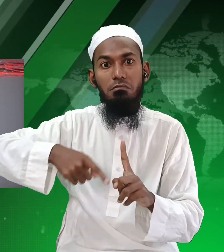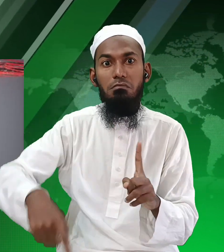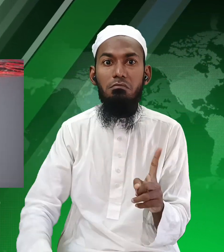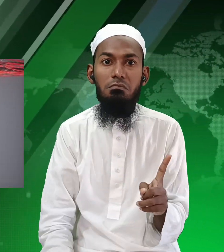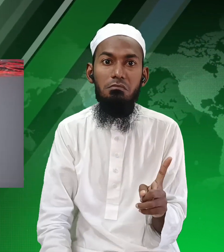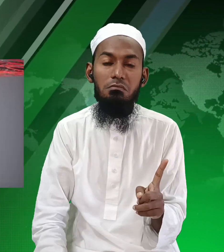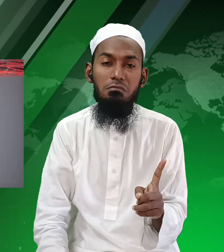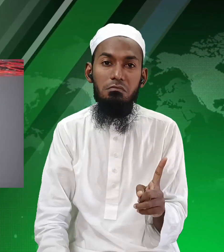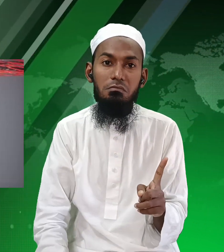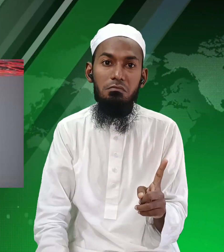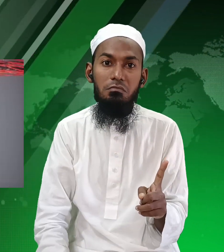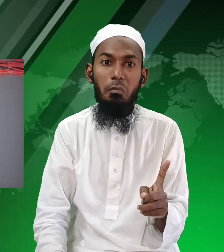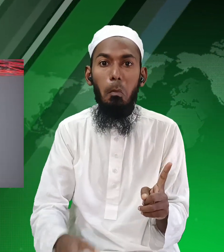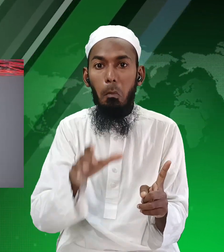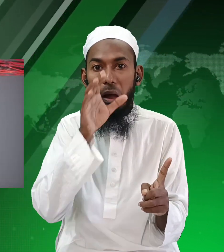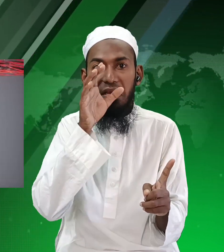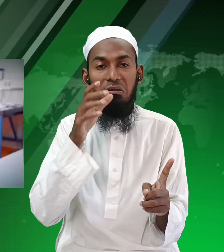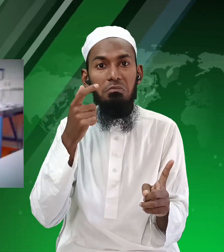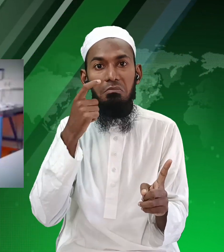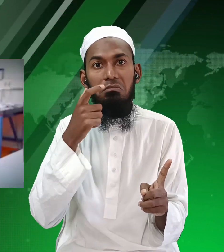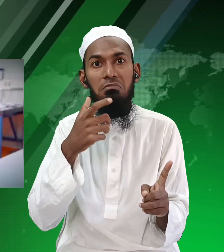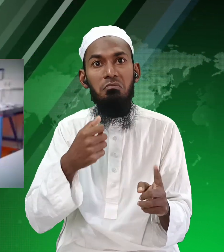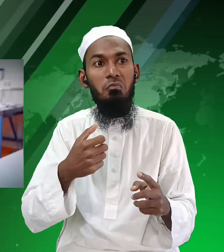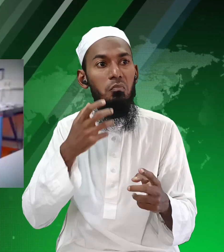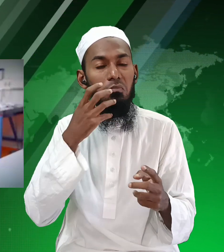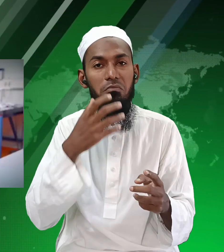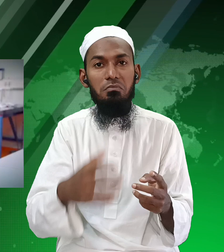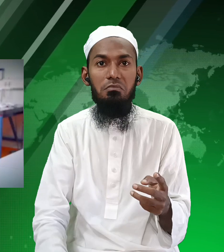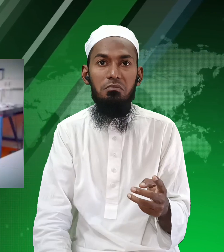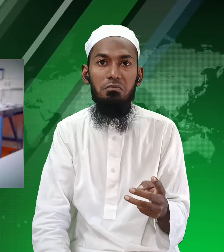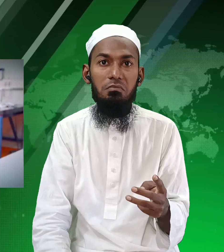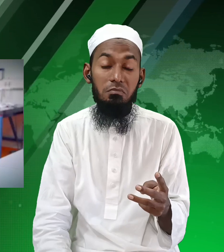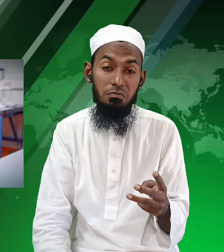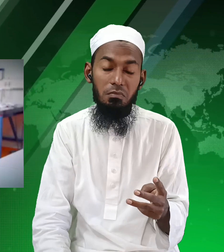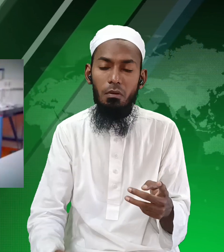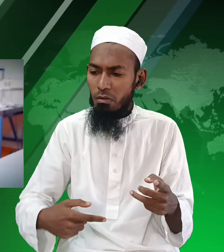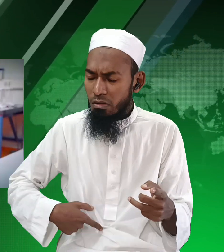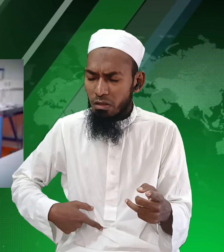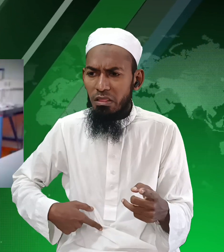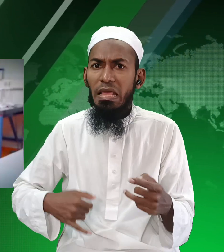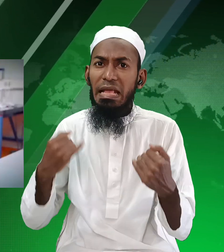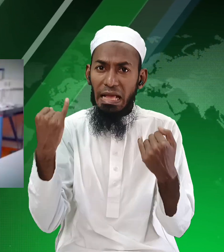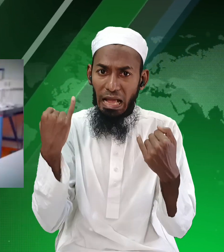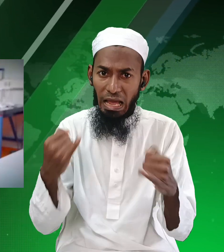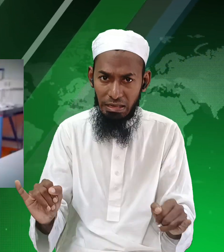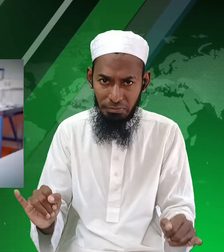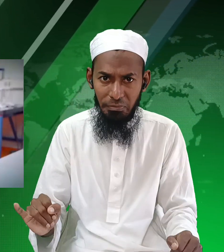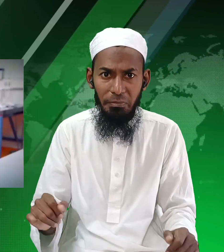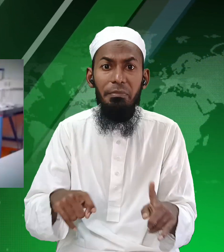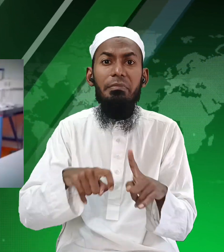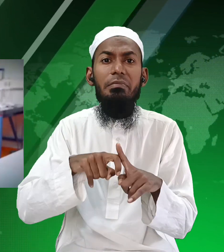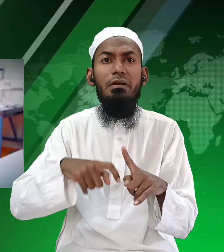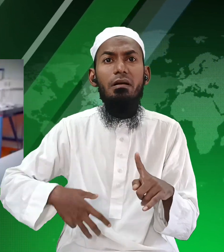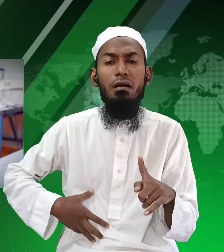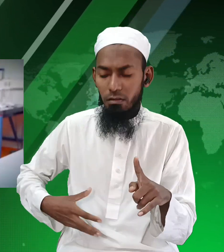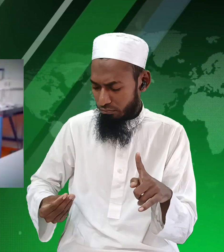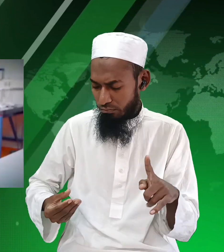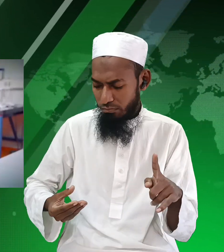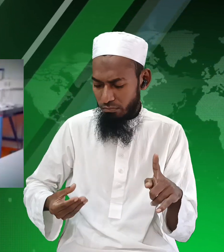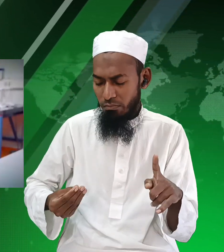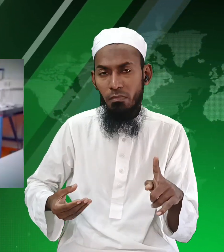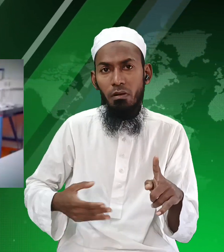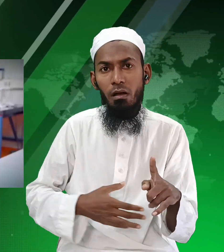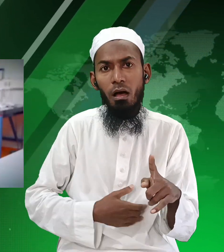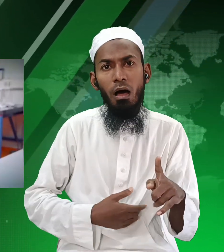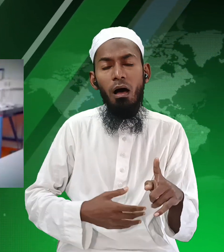কাজ হচ্ছে শরীরে পানির ব্যালেন্স রাখা। আপনার কিডনি যদি ভালো মতো কাজ না করে, তখন দেখা যাবে ও শরীর থেকে ভালো মতো